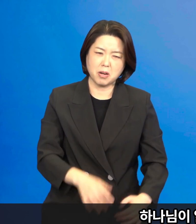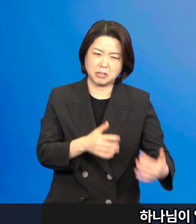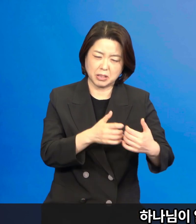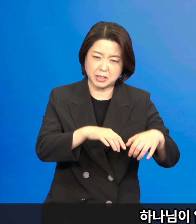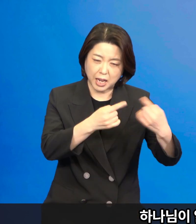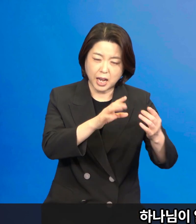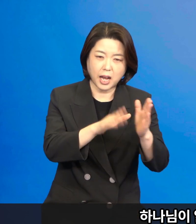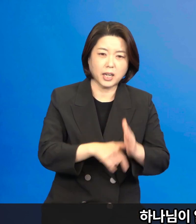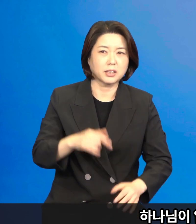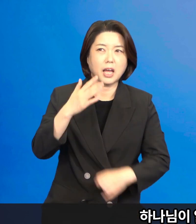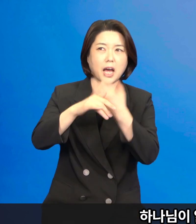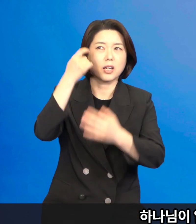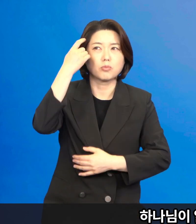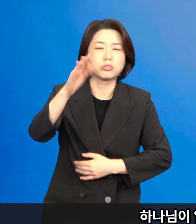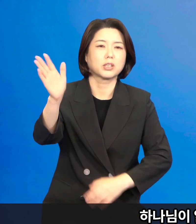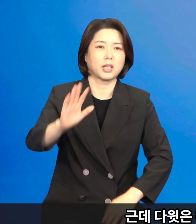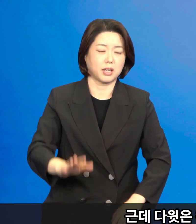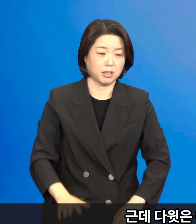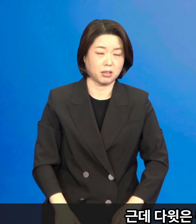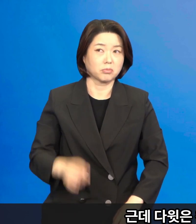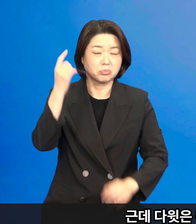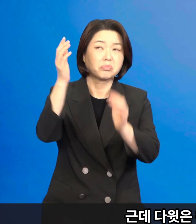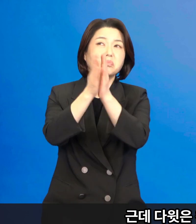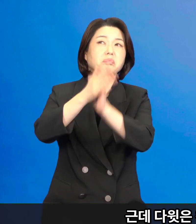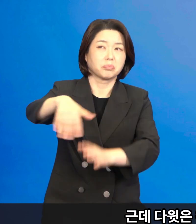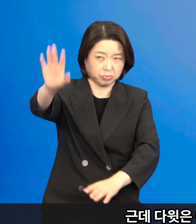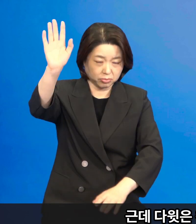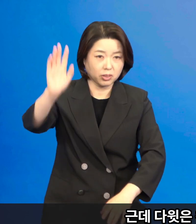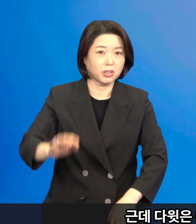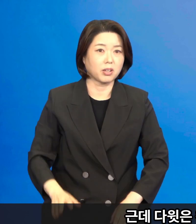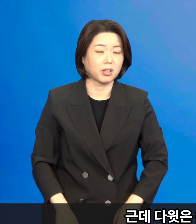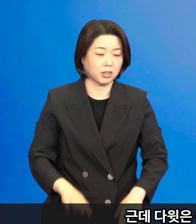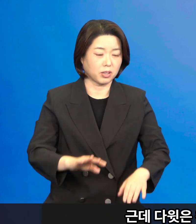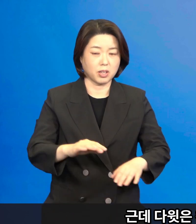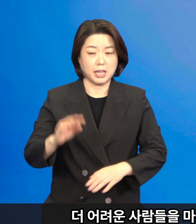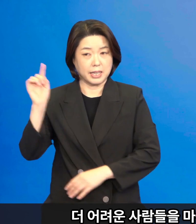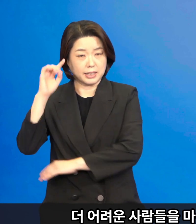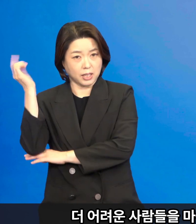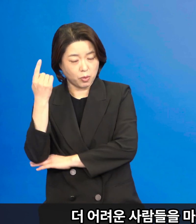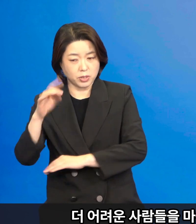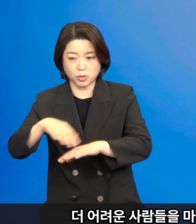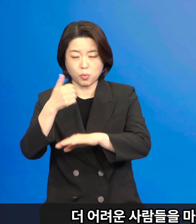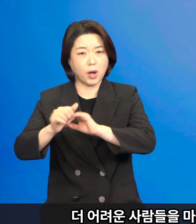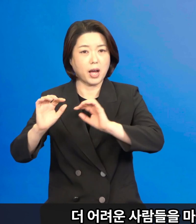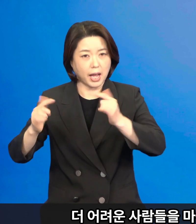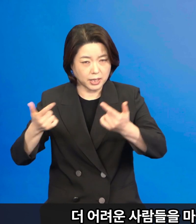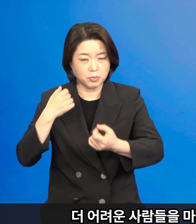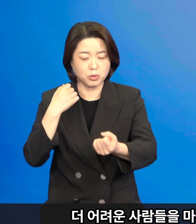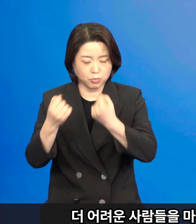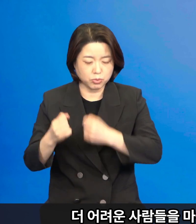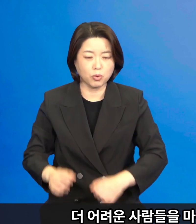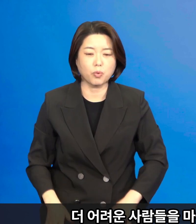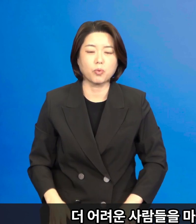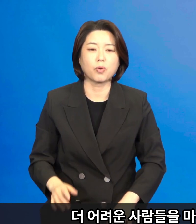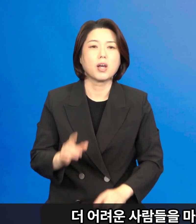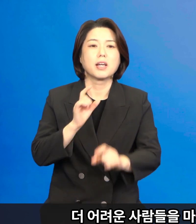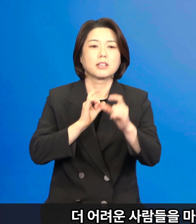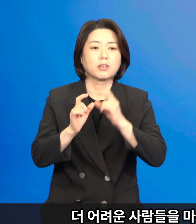결정하고 하나님 알아서 해, 이런 식이에요. 근데 다윗은 왕이 아님에도 불구하고 더 어려운 사람들을 마음을